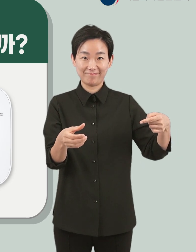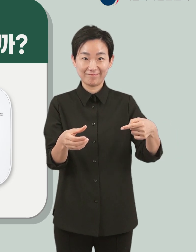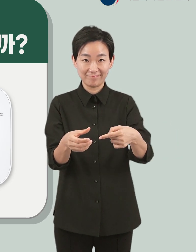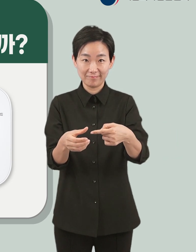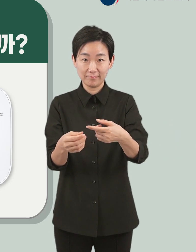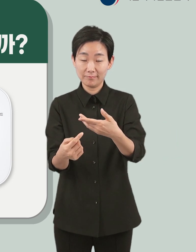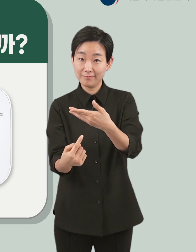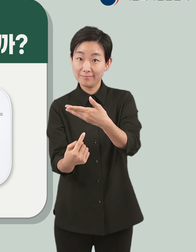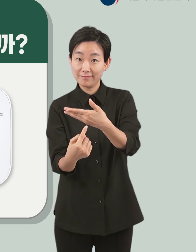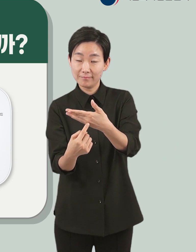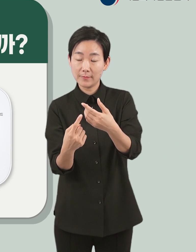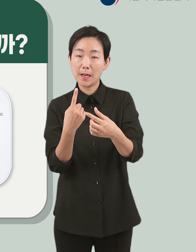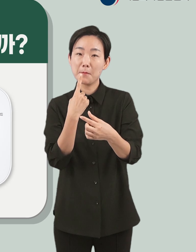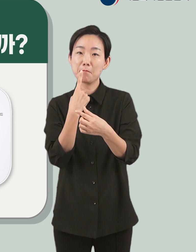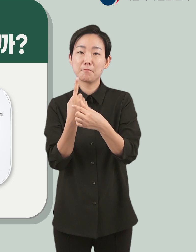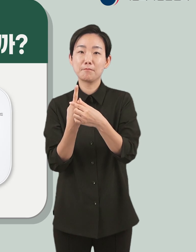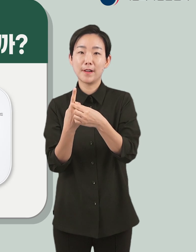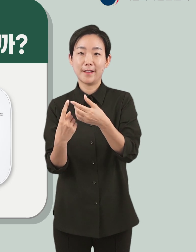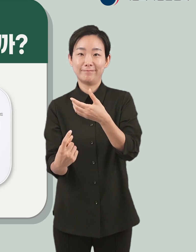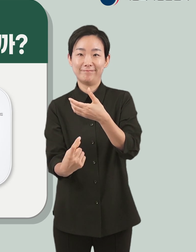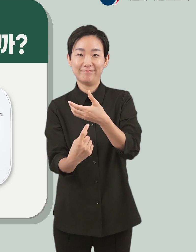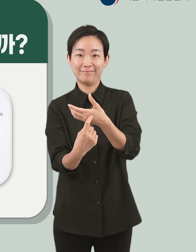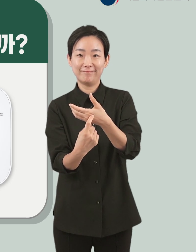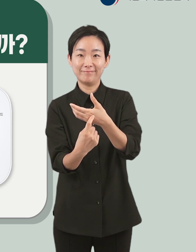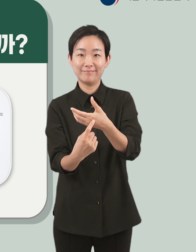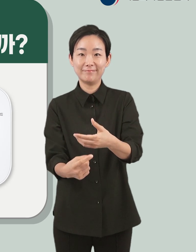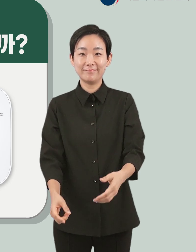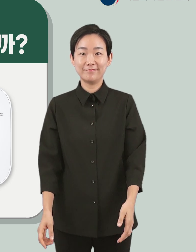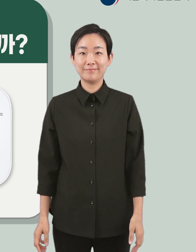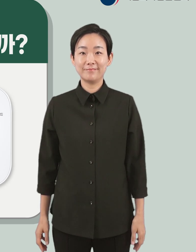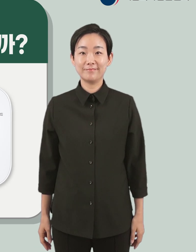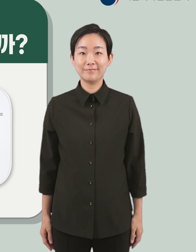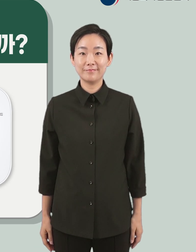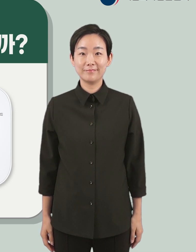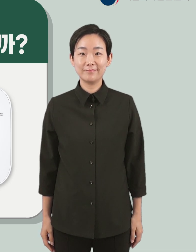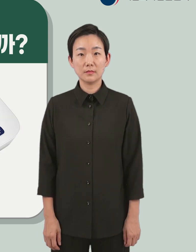연결 커넥터, 바닥면에는 건전지 삽입부가 있습니다.